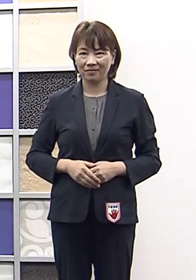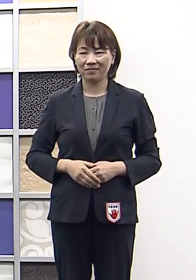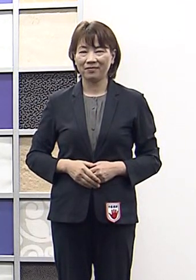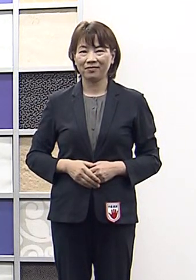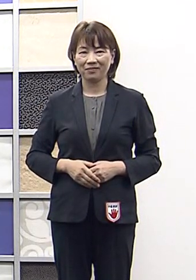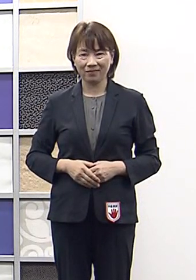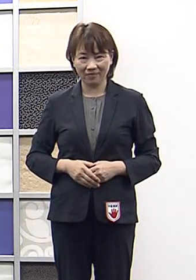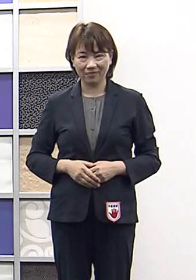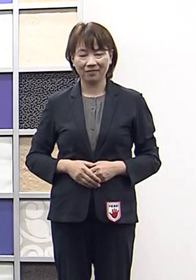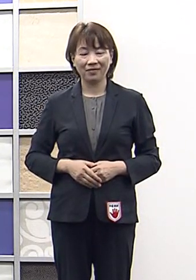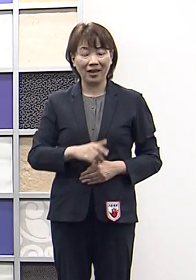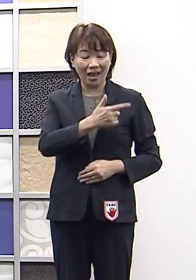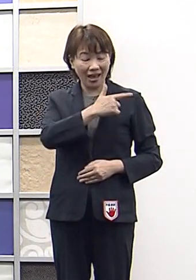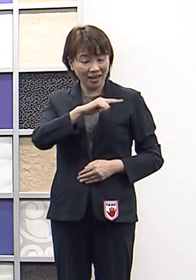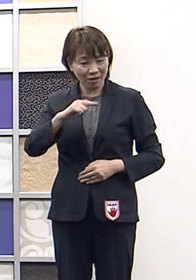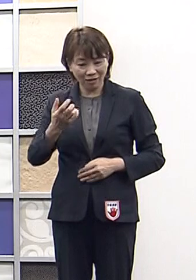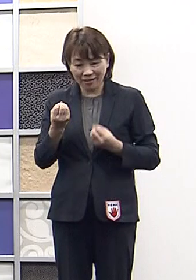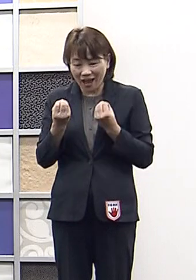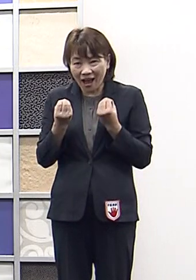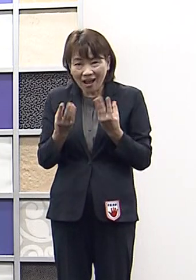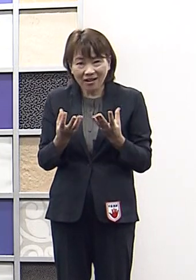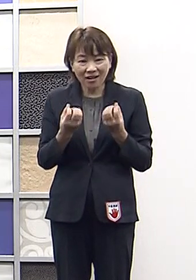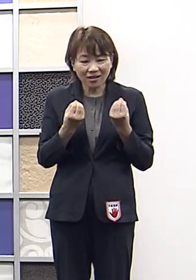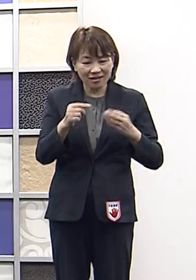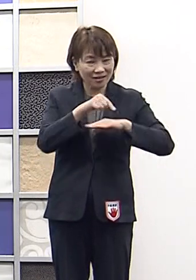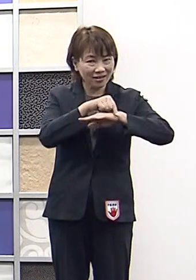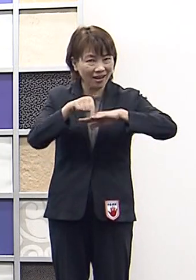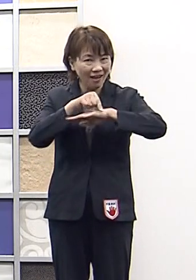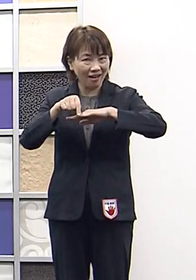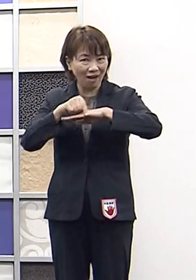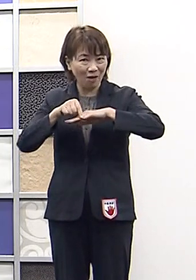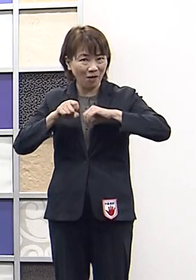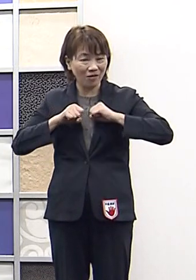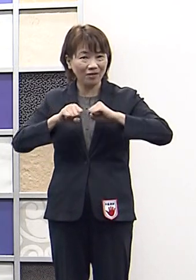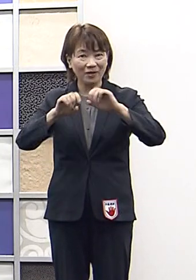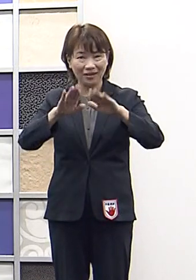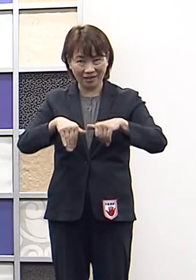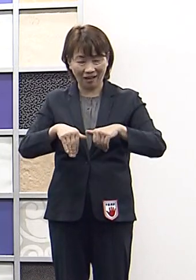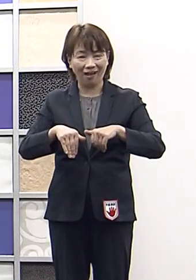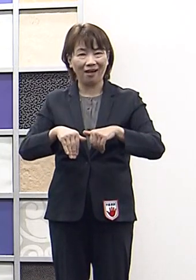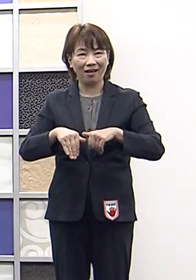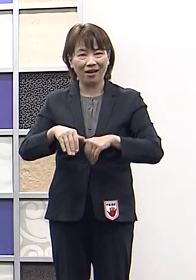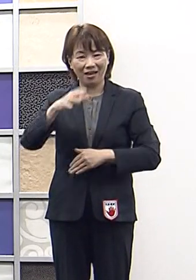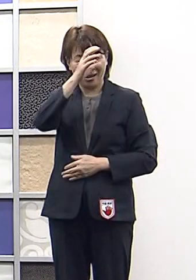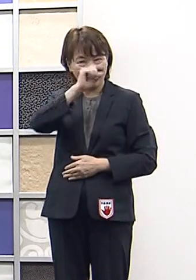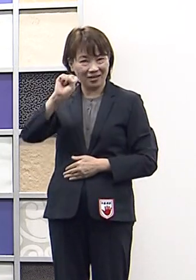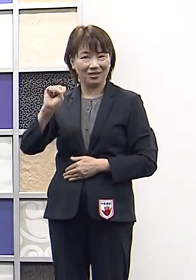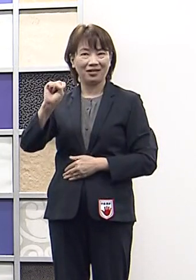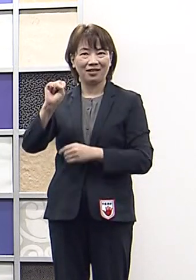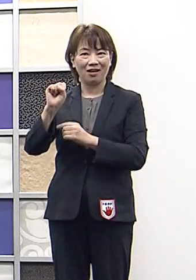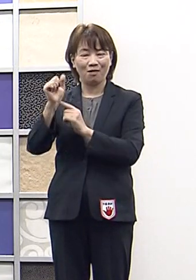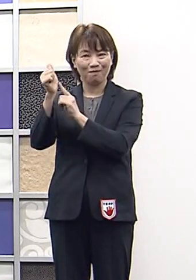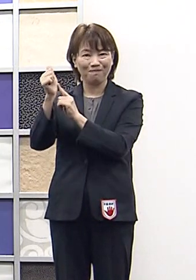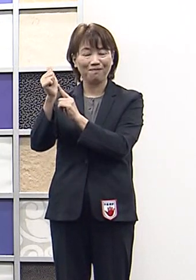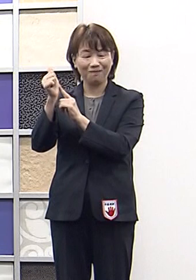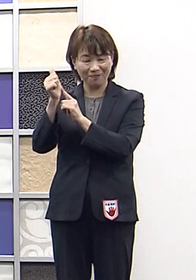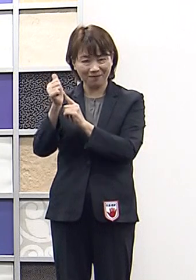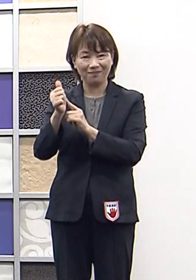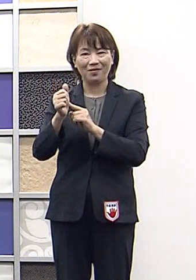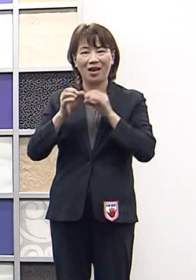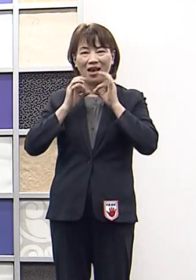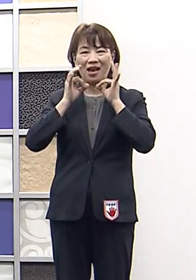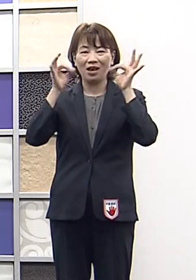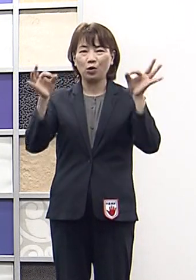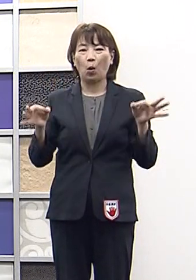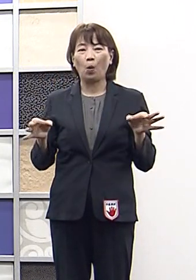もうご案内のとおり、さまざま新しい取り組みの中で、富永、新元寇、私も本当にありがたいことに